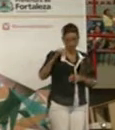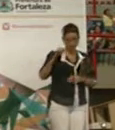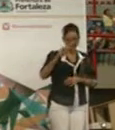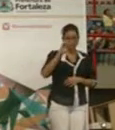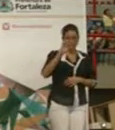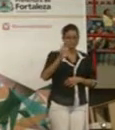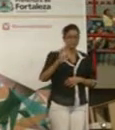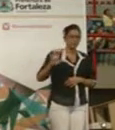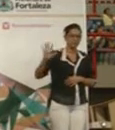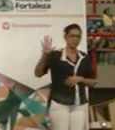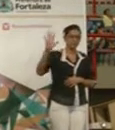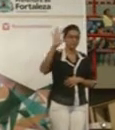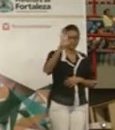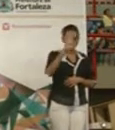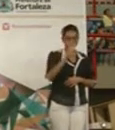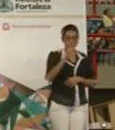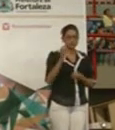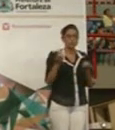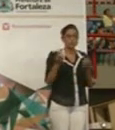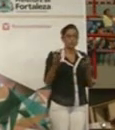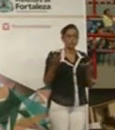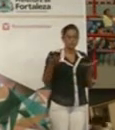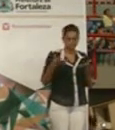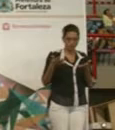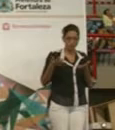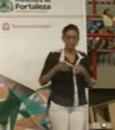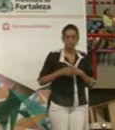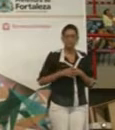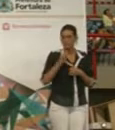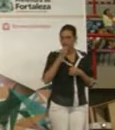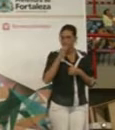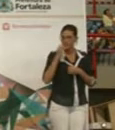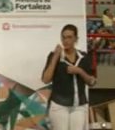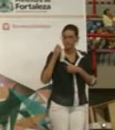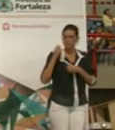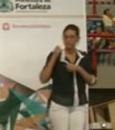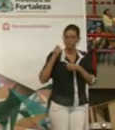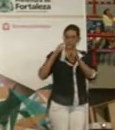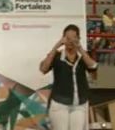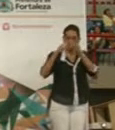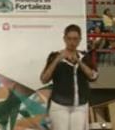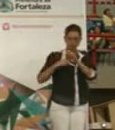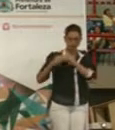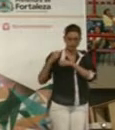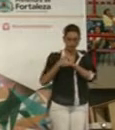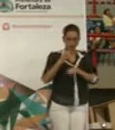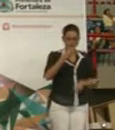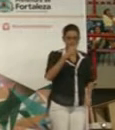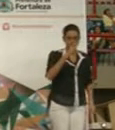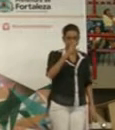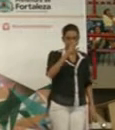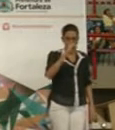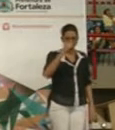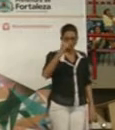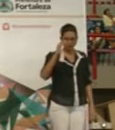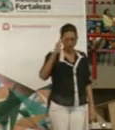econômica. Percebam, a Copa de 2010 foi na África do